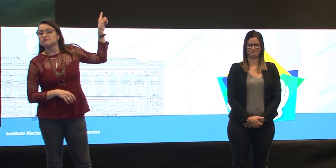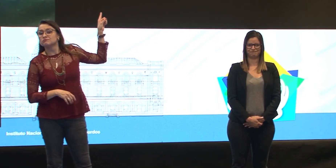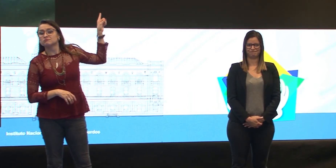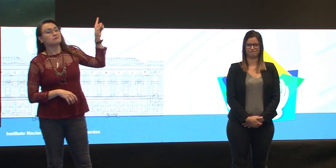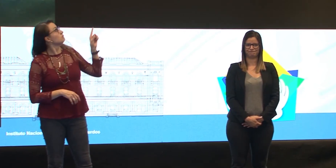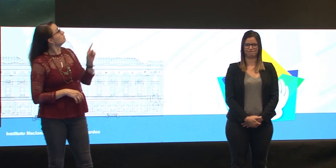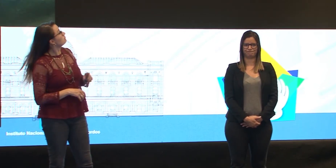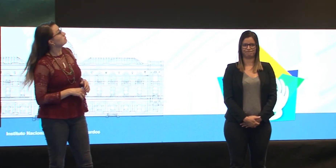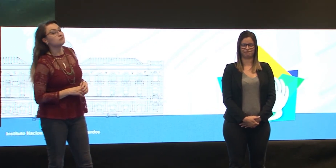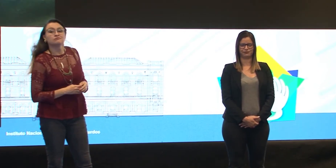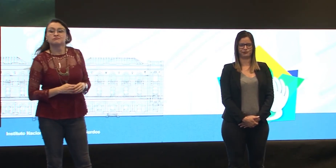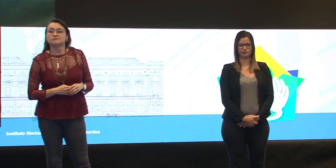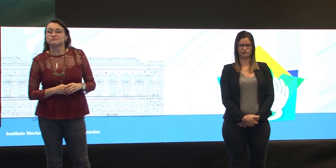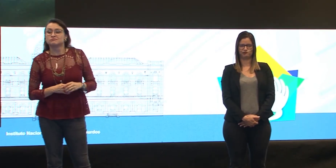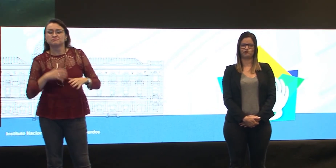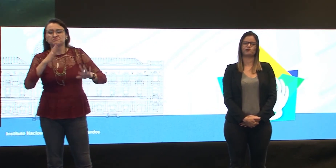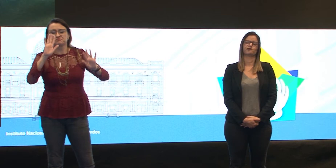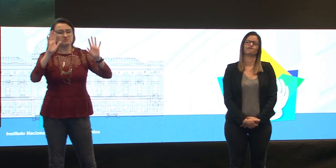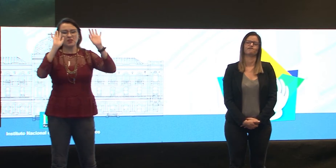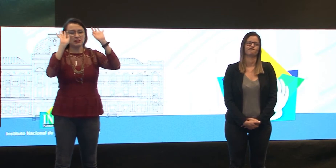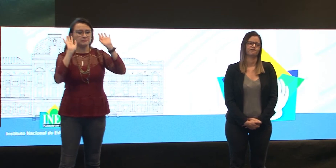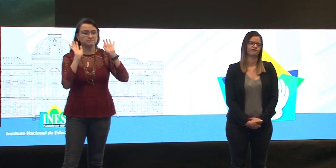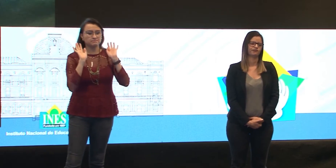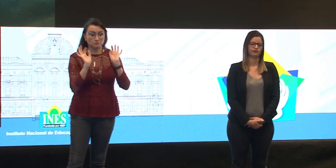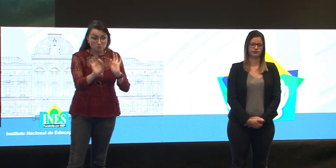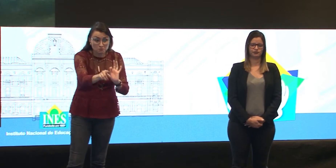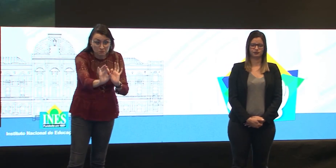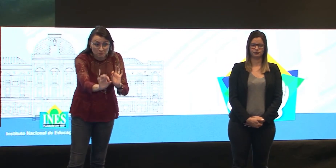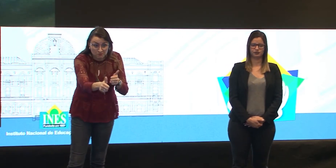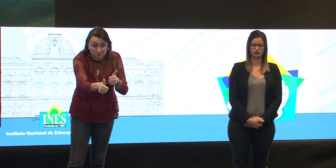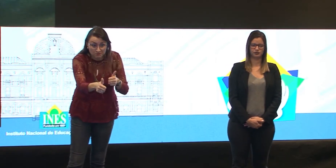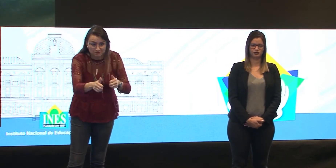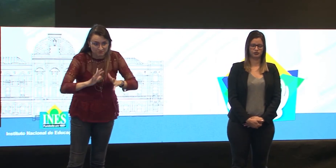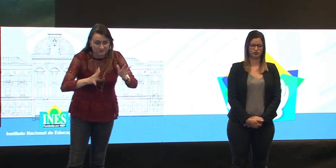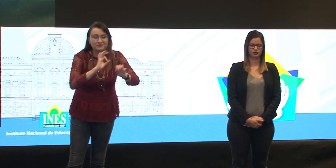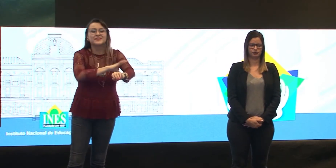O slide, não, a gente vai conseguir.